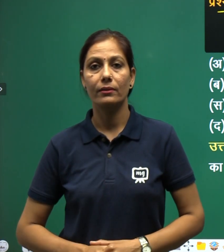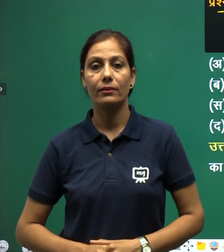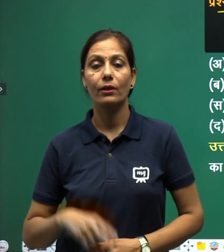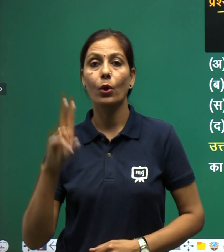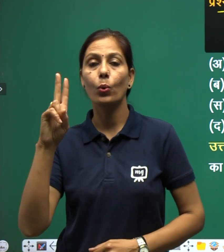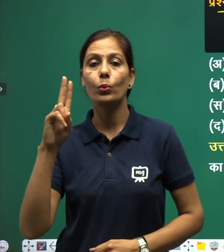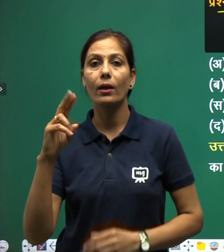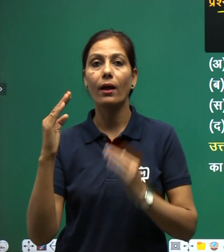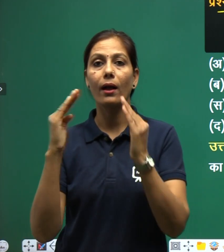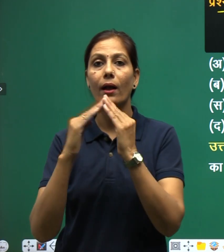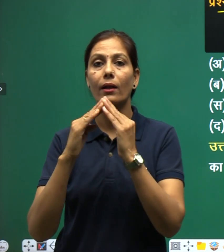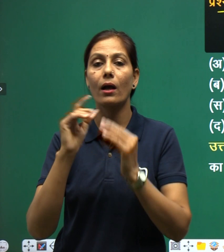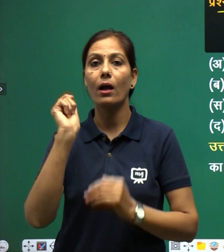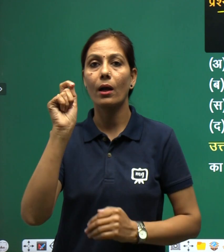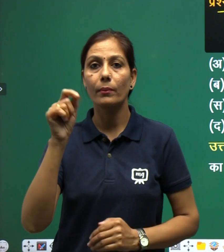दूसरा गृहिणी का,